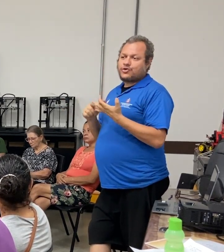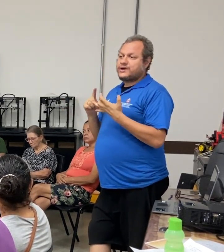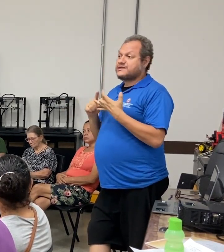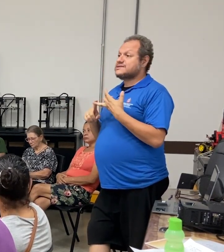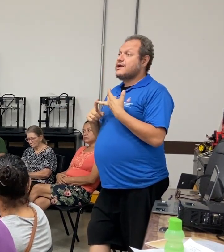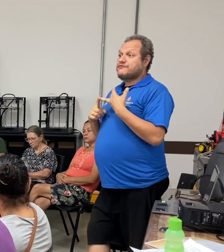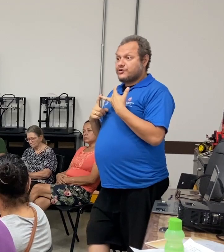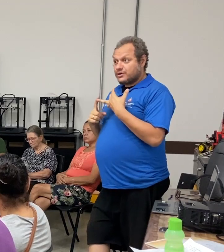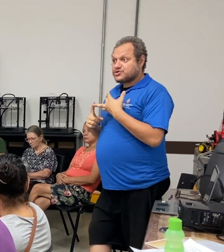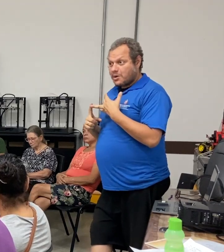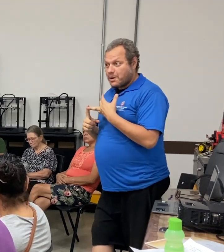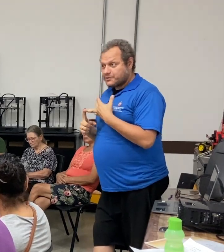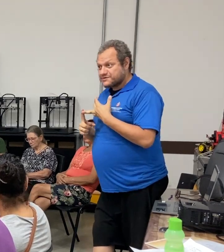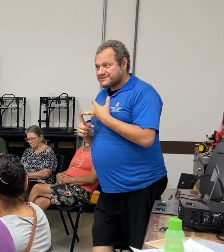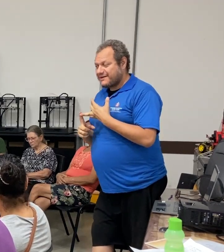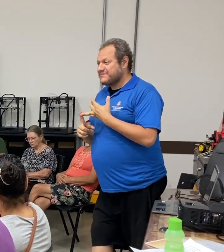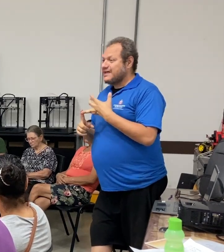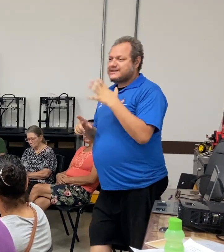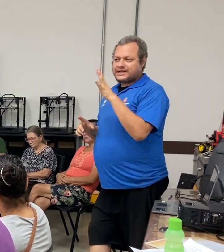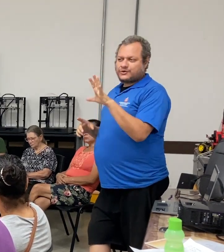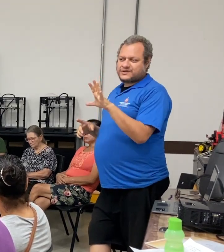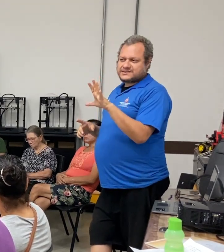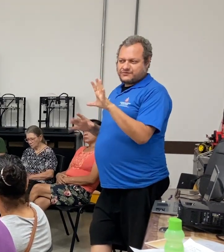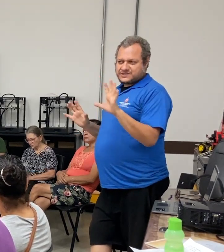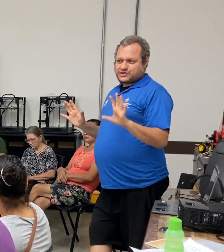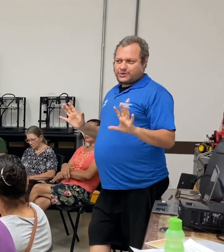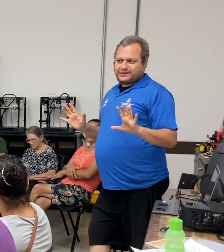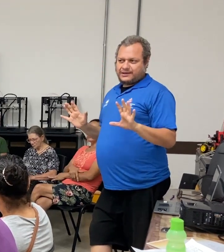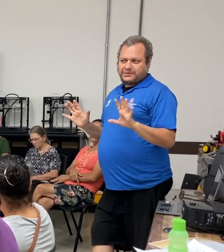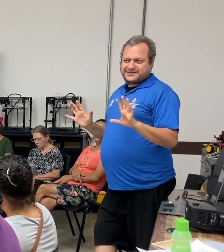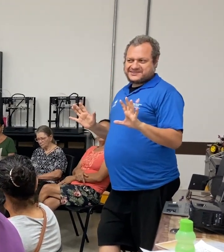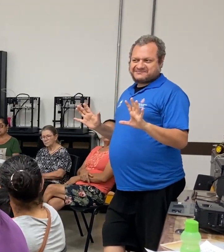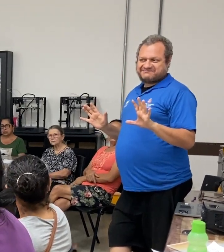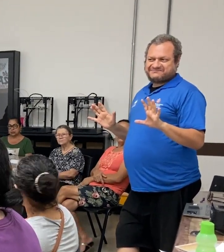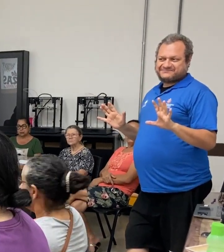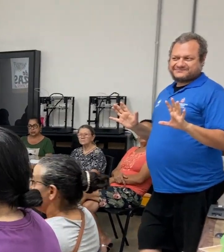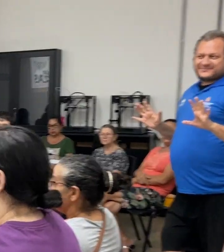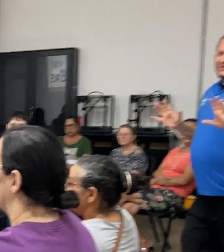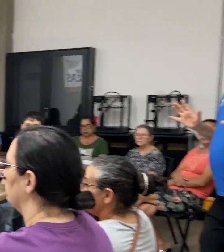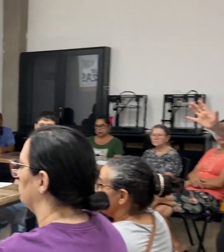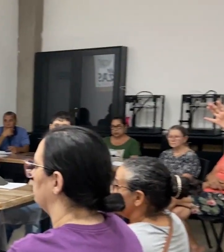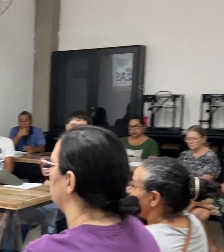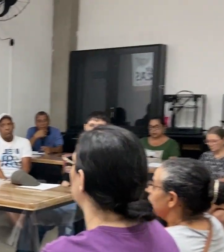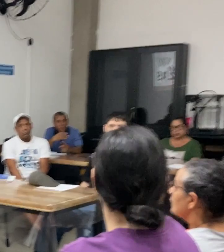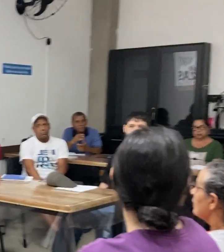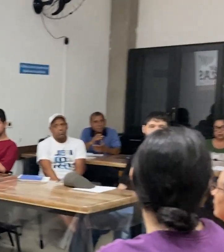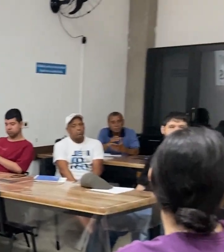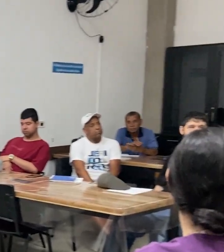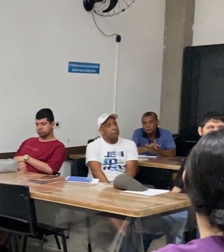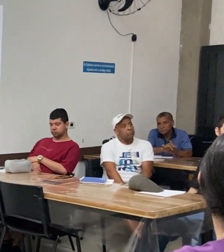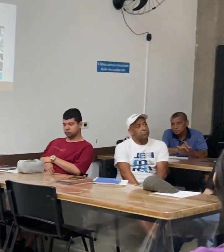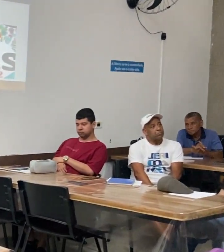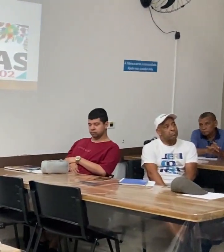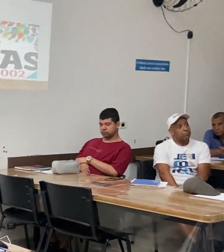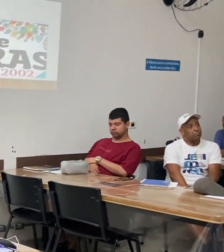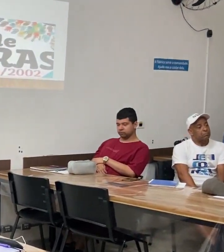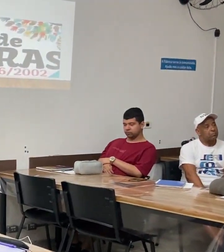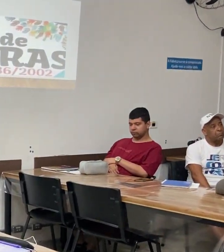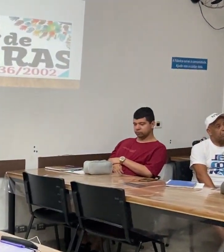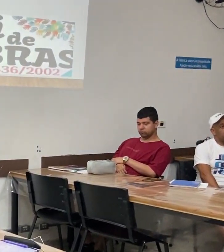Professores, fonoaudiólogos, né? Na área da nutrição você chegou a ter Libras? Não teve. Que pena. Deu até a área da medicina